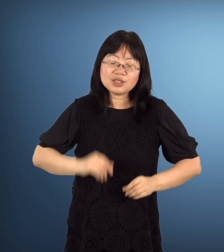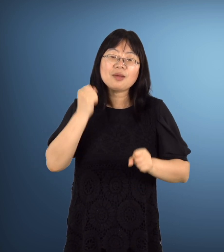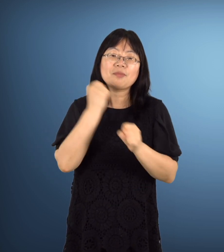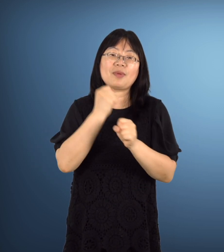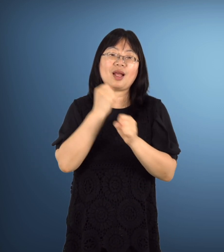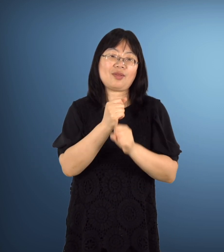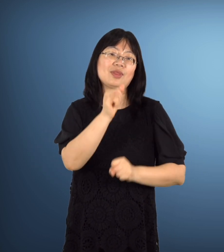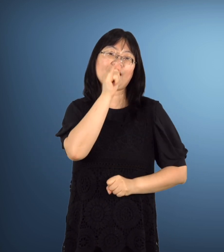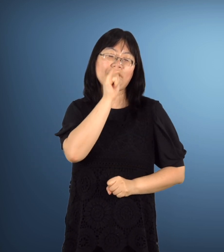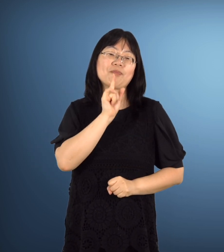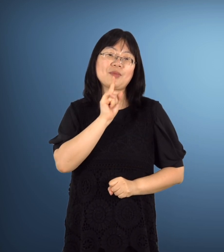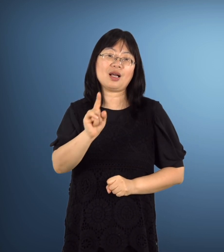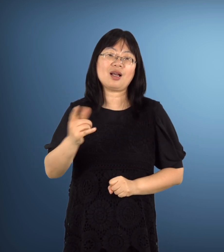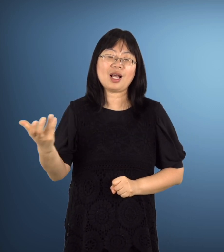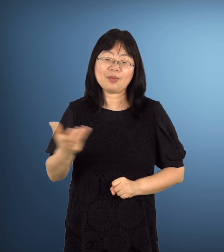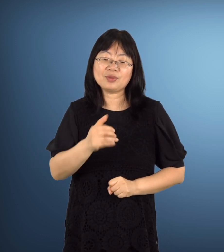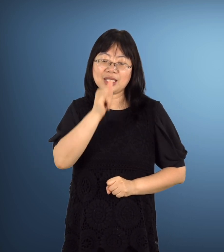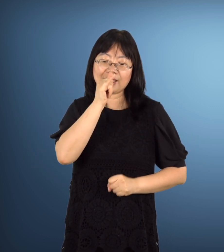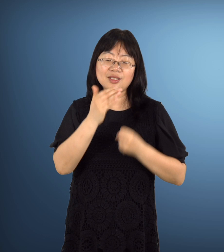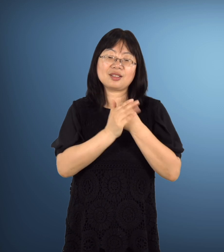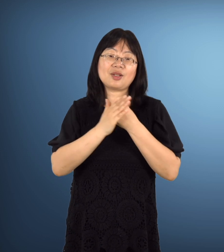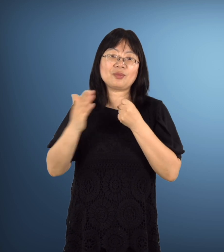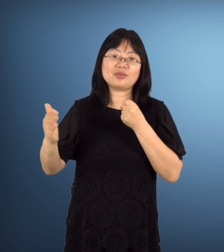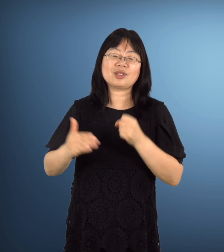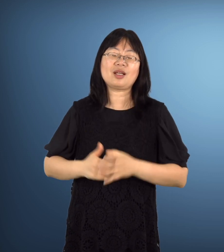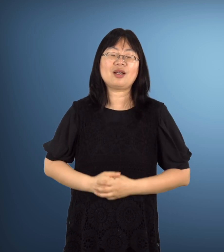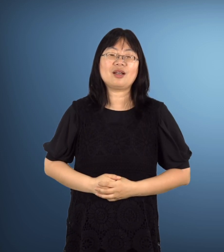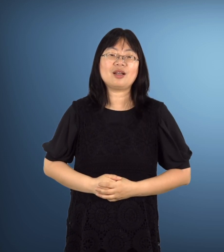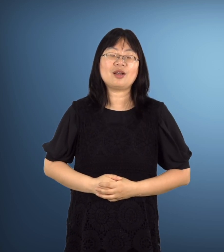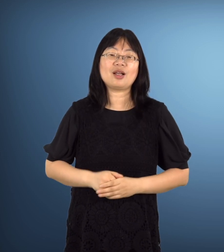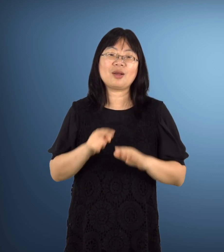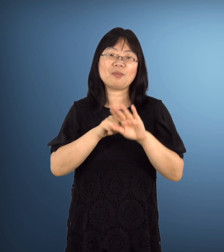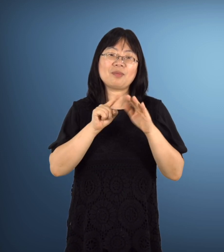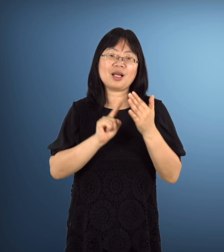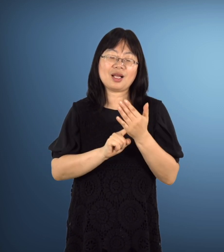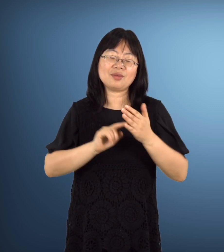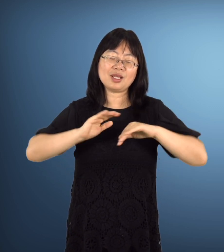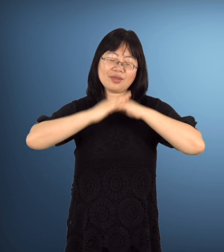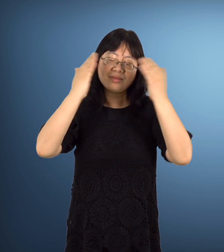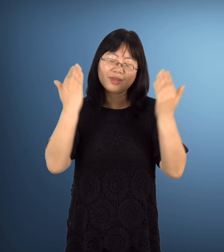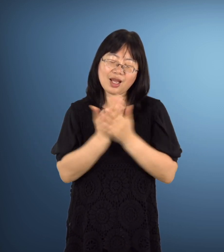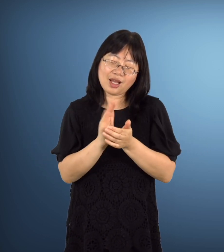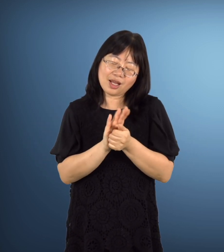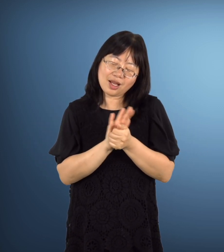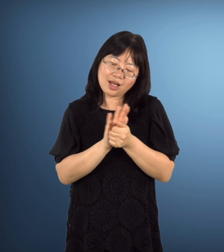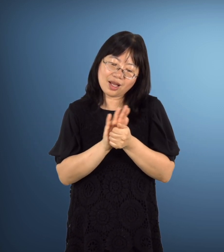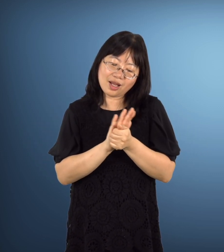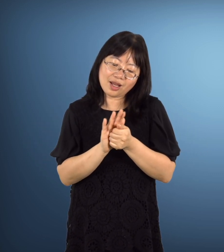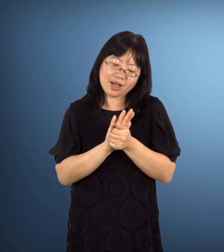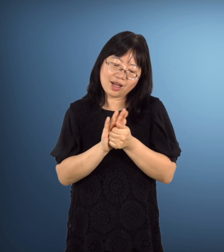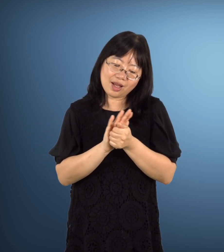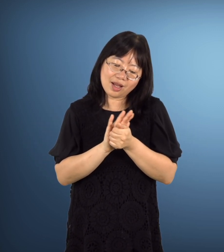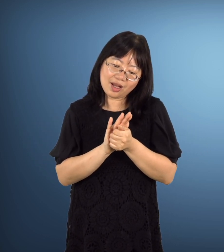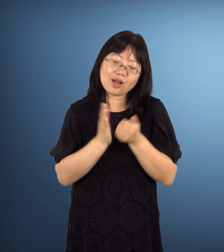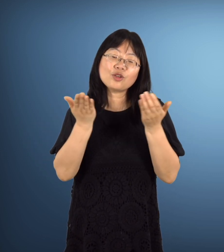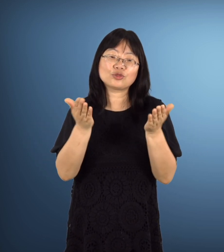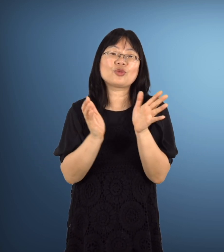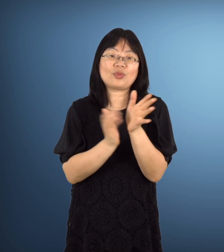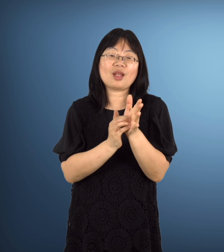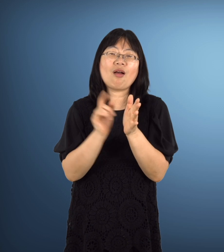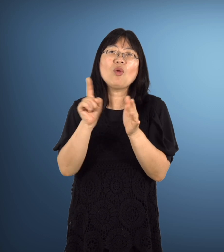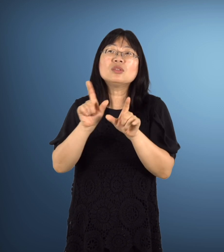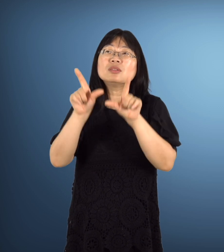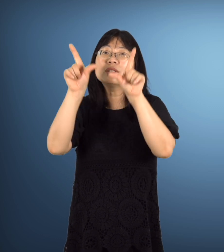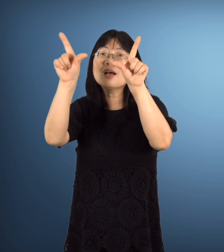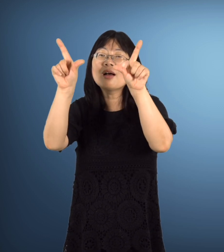만들고 아프게 만들어서 마음을 다 만져놓은 거예요. 그러던 어느